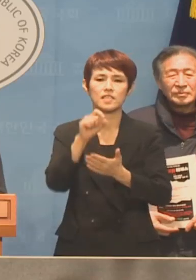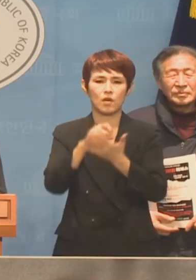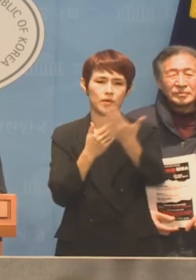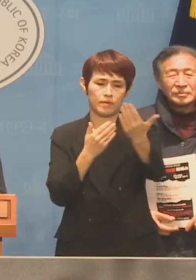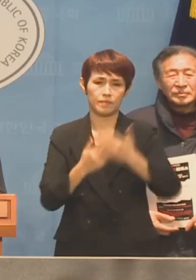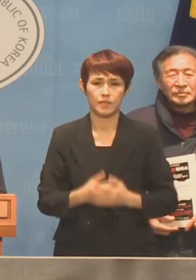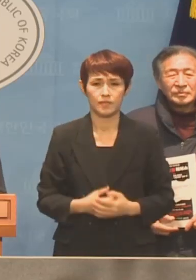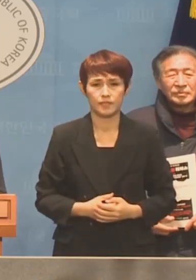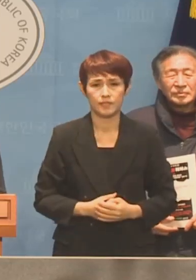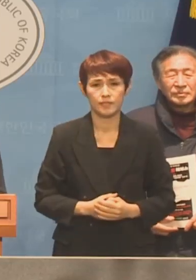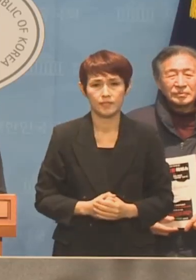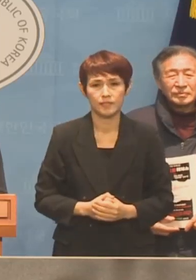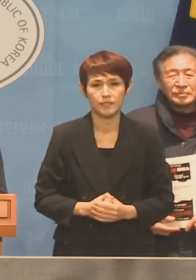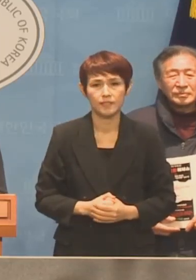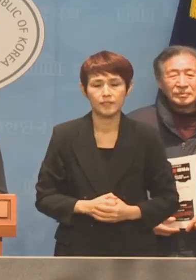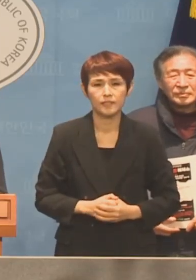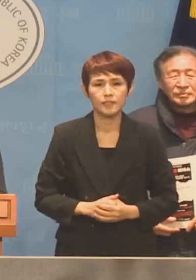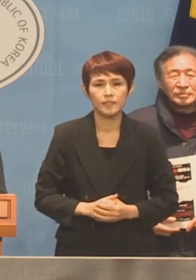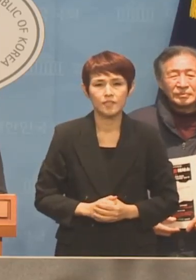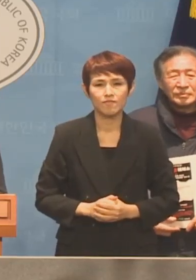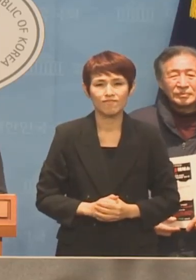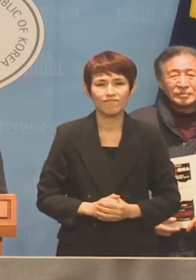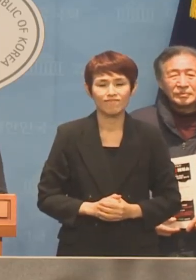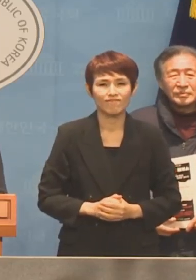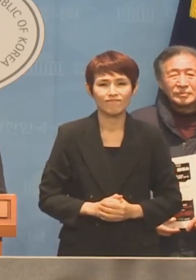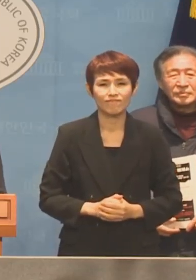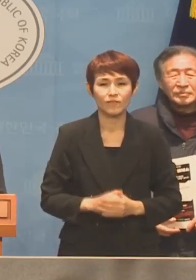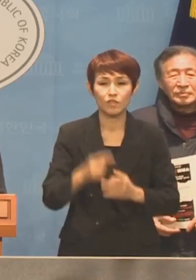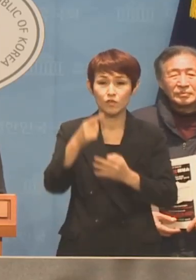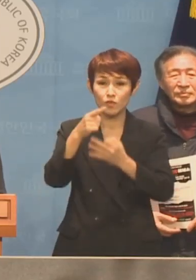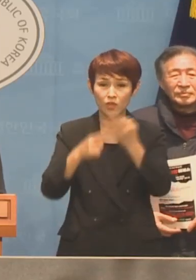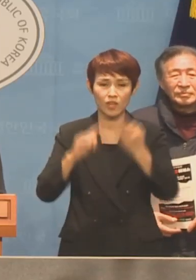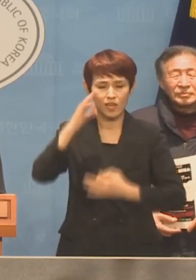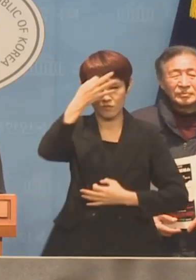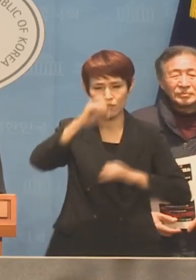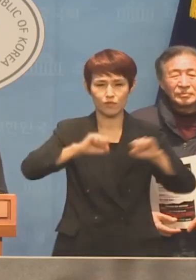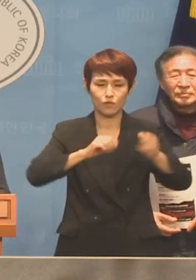그리고 추가로 말씀드렸어야 되는데요. 윤석열